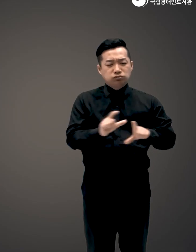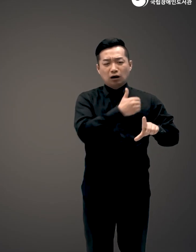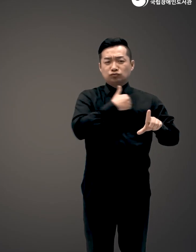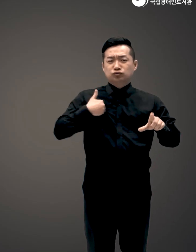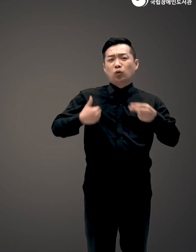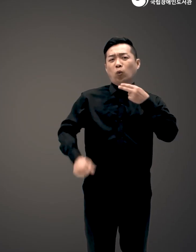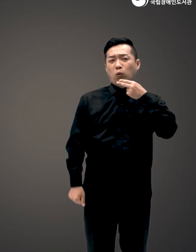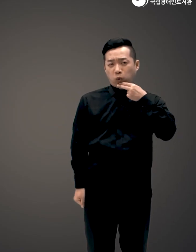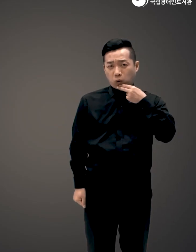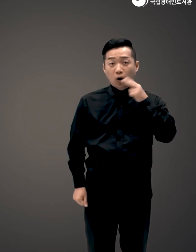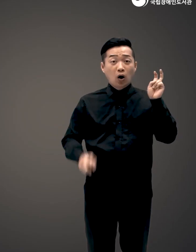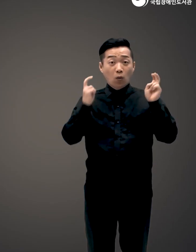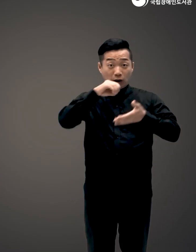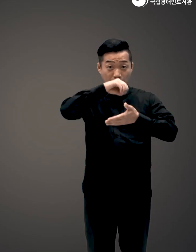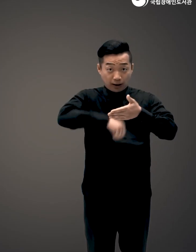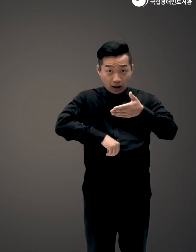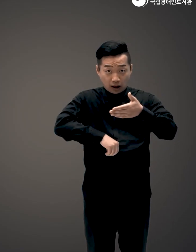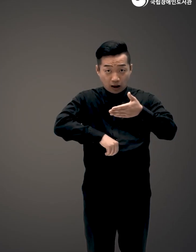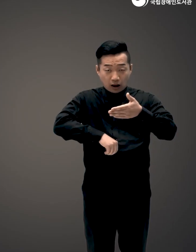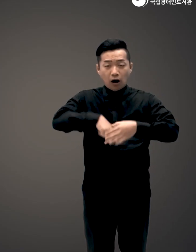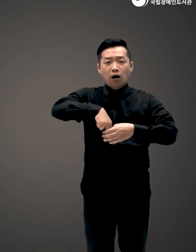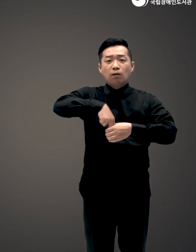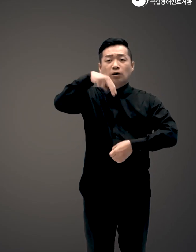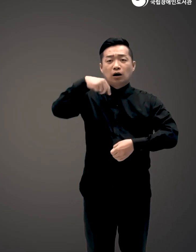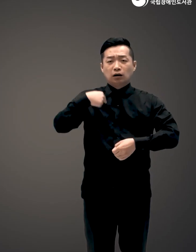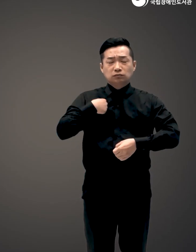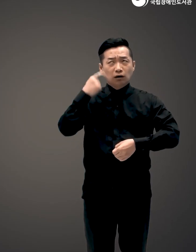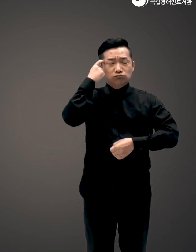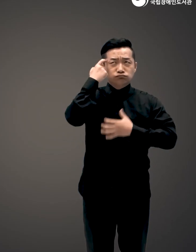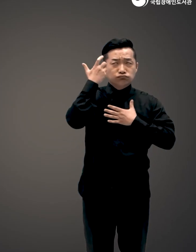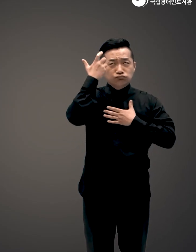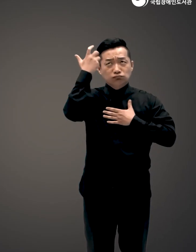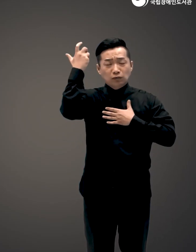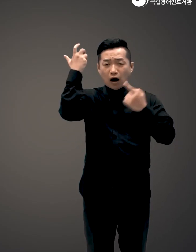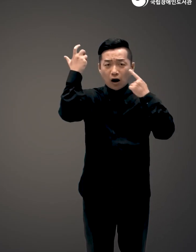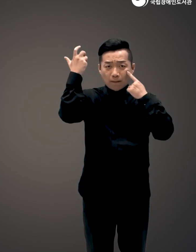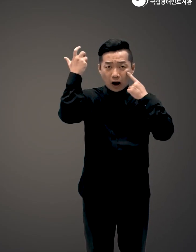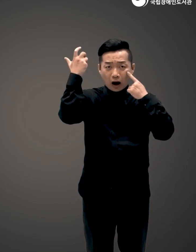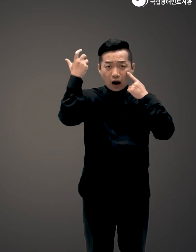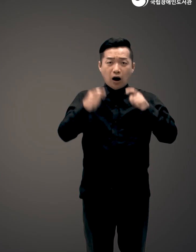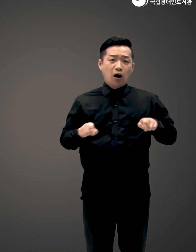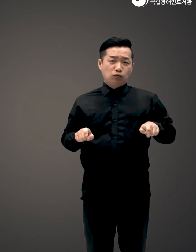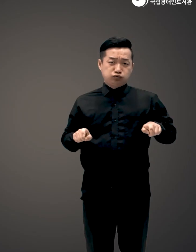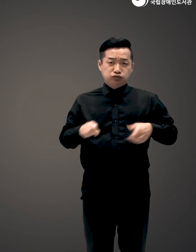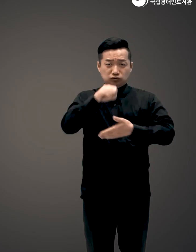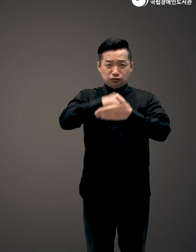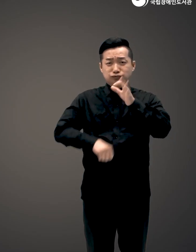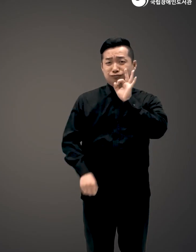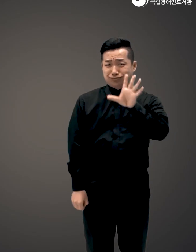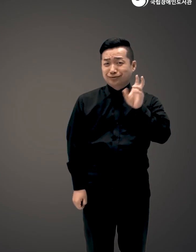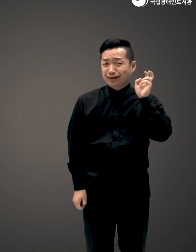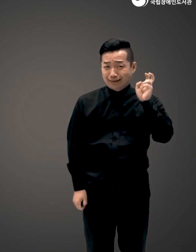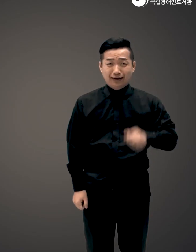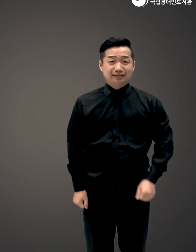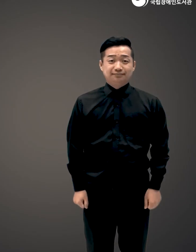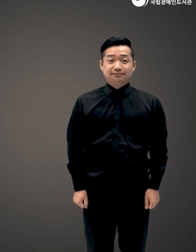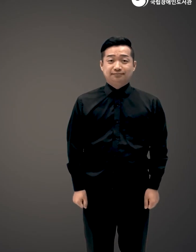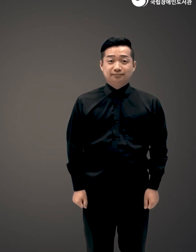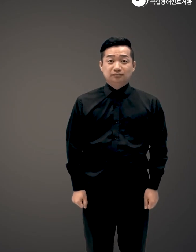없습니다. 회사를 그만두고 빈털터리가 된 나를 상상하면 몸이 후들거려 그만둘 수가 없는